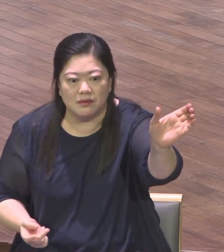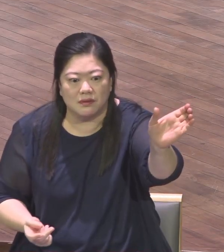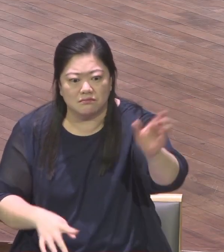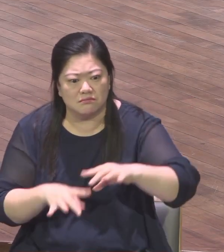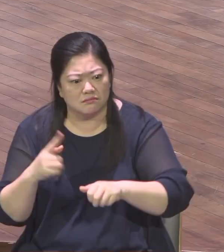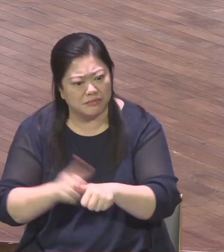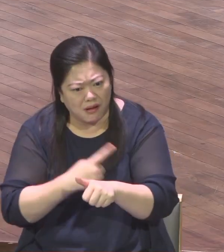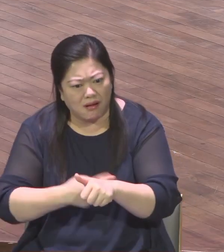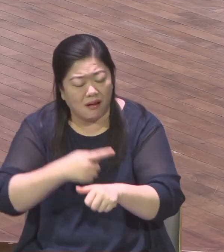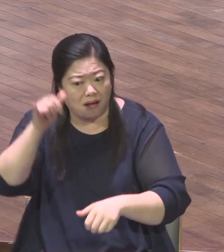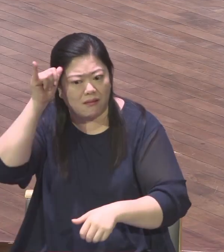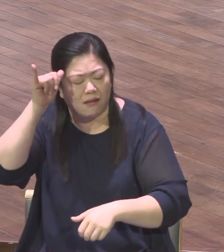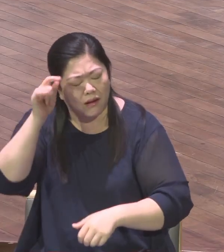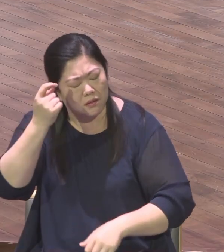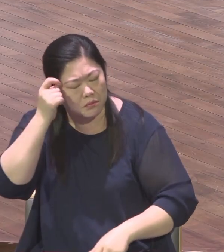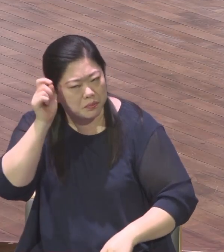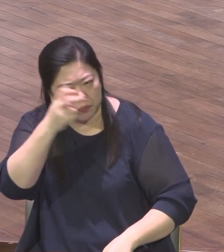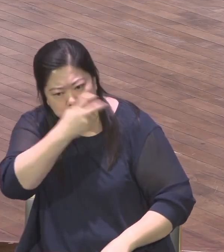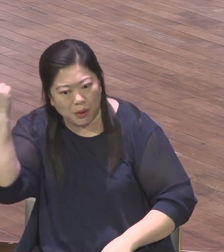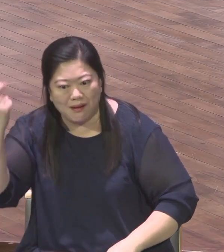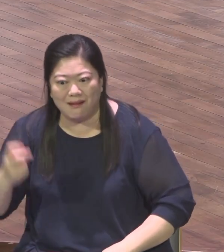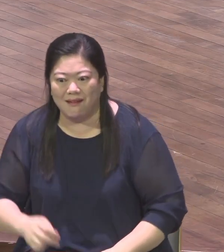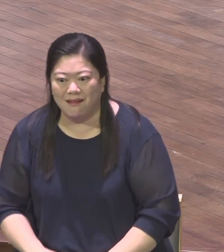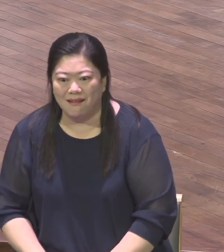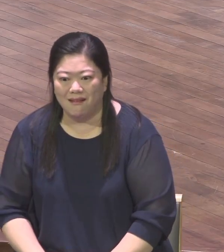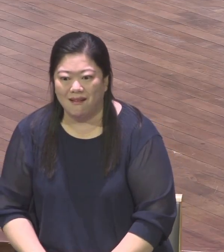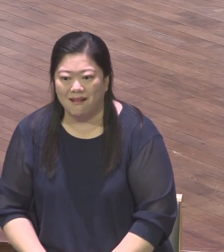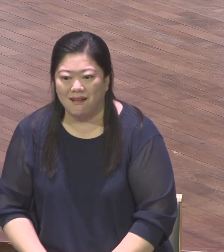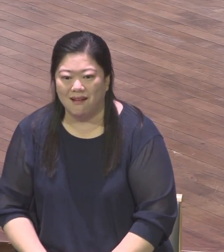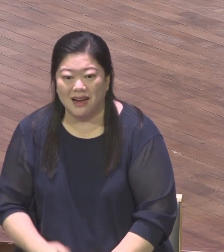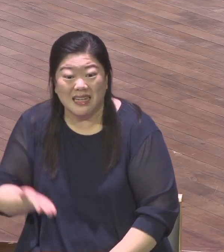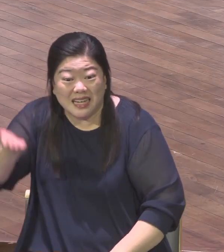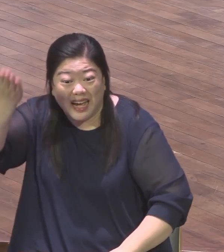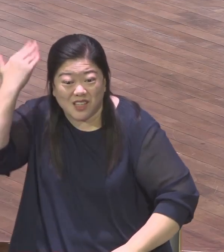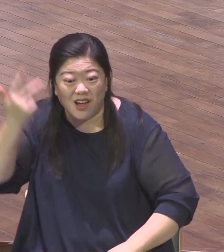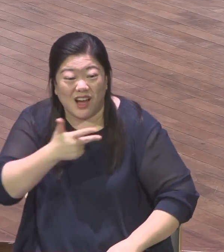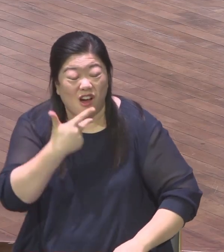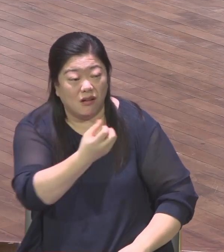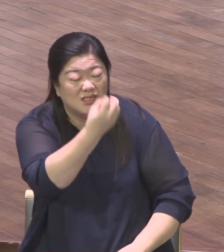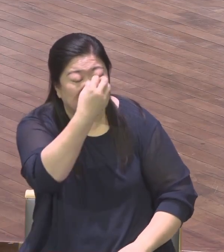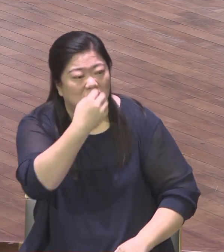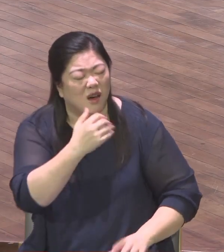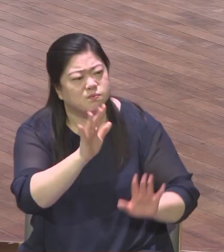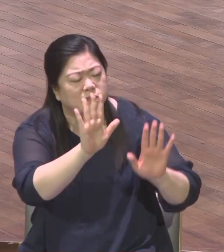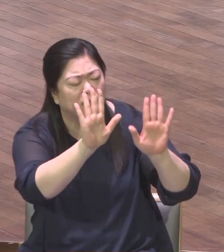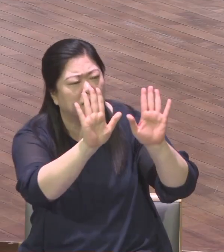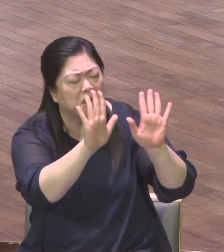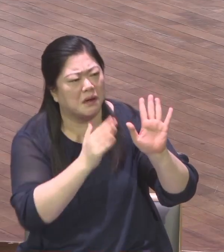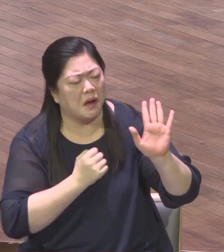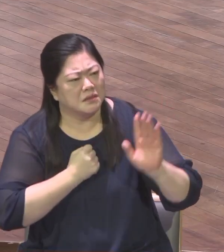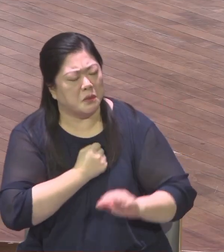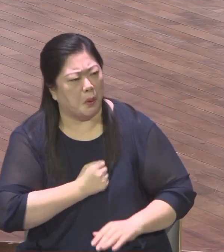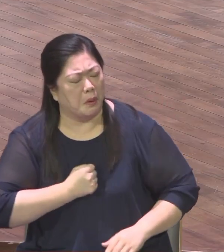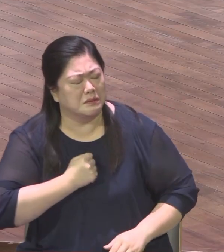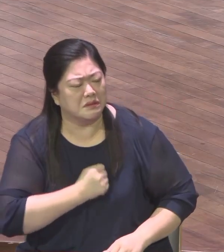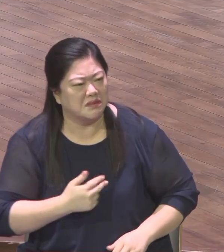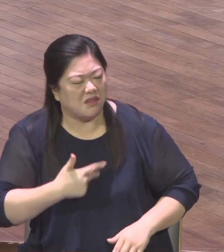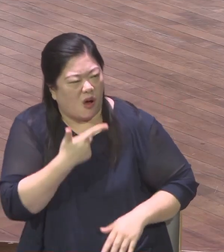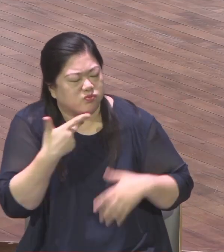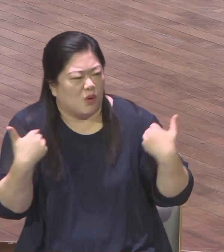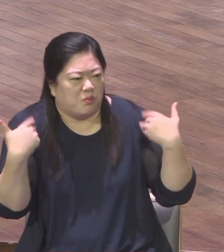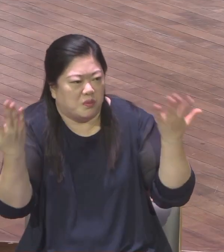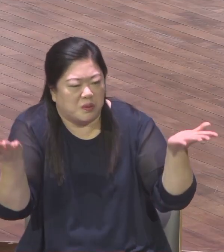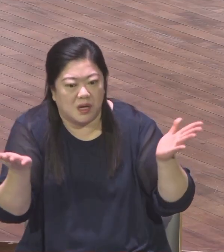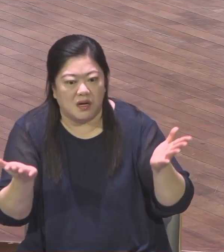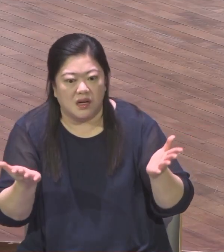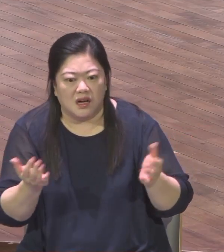답을 다 해줘요. 얼마나 좋은지 몰라. 그냥 물으면 저 사람은 어떤 사람이냐고 쫙 뭐 또 다른 방법으로